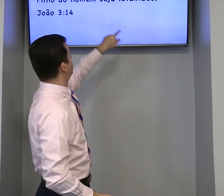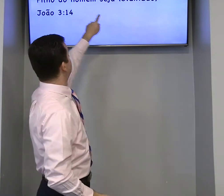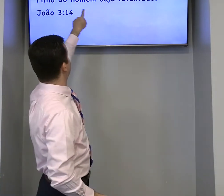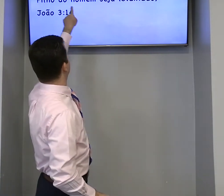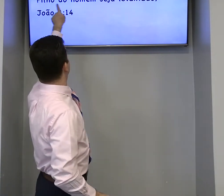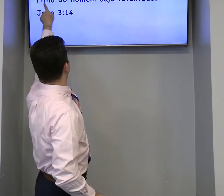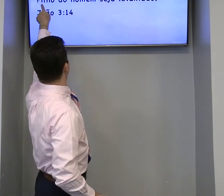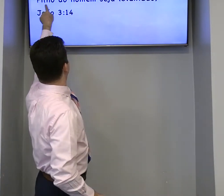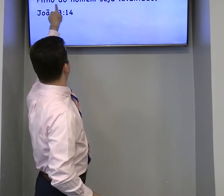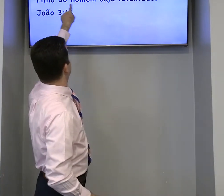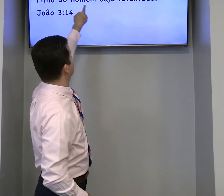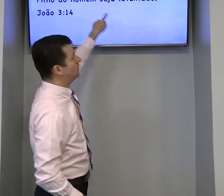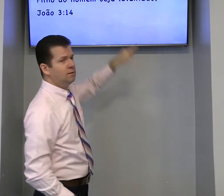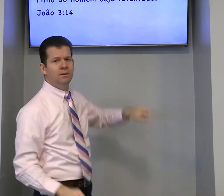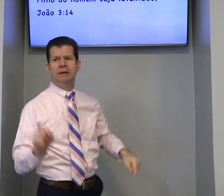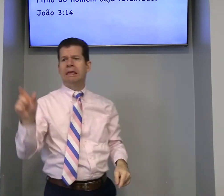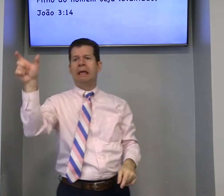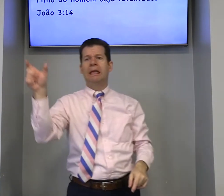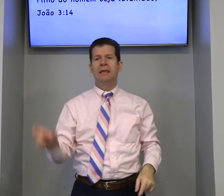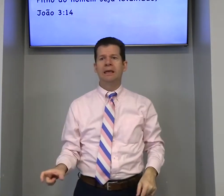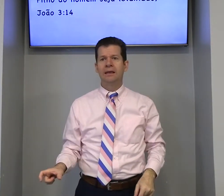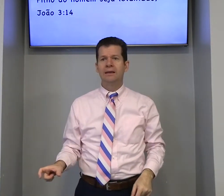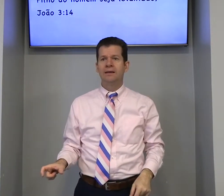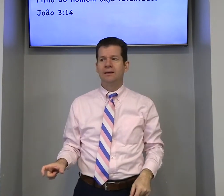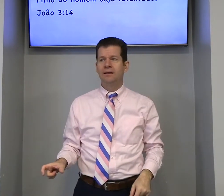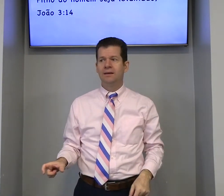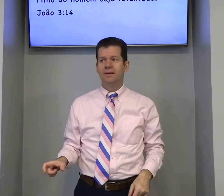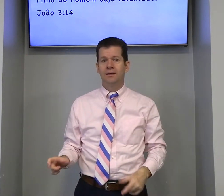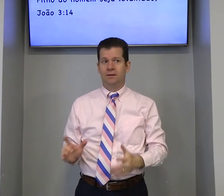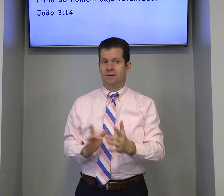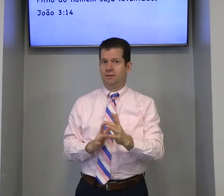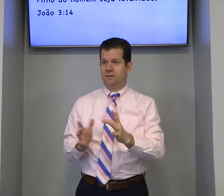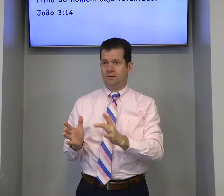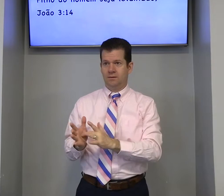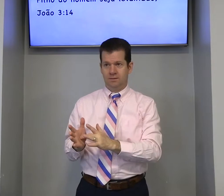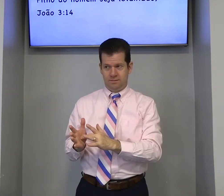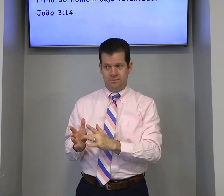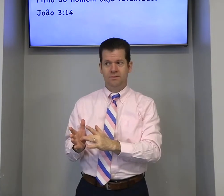Qual é o nome do Filho do Homem? Quem é?